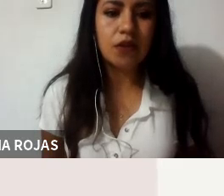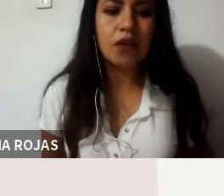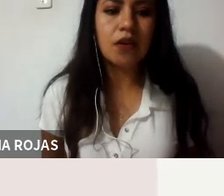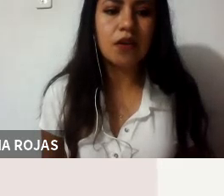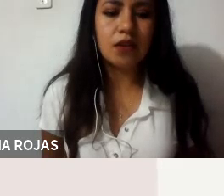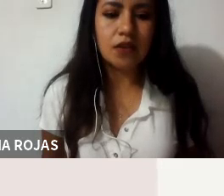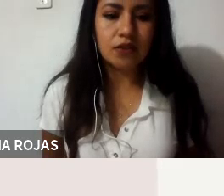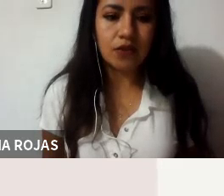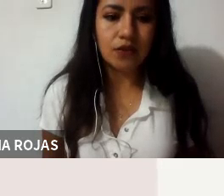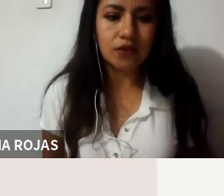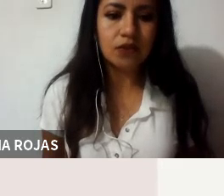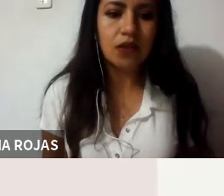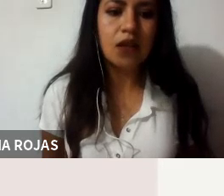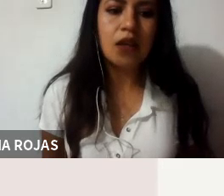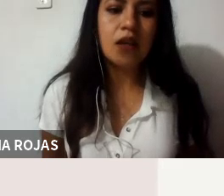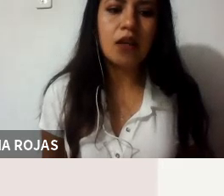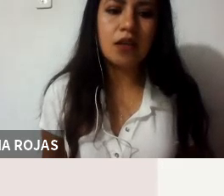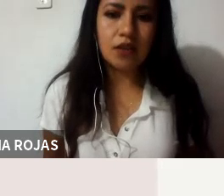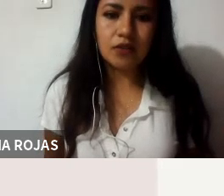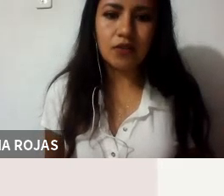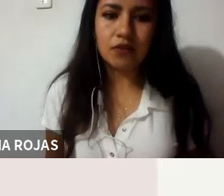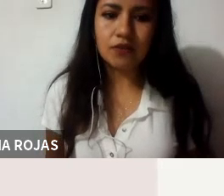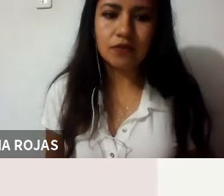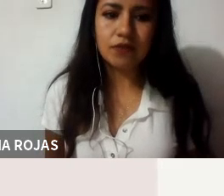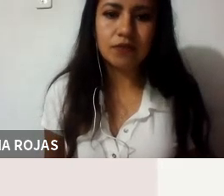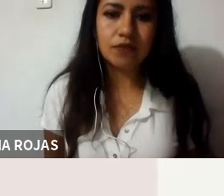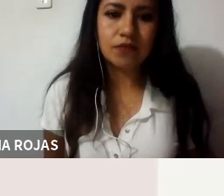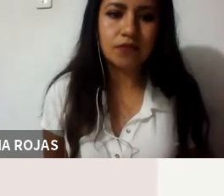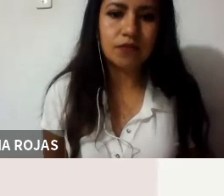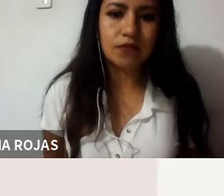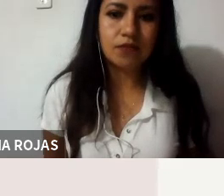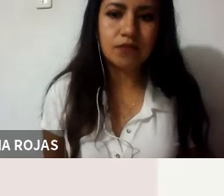Inyección, inyección, inyección.